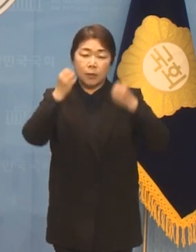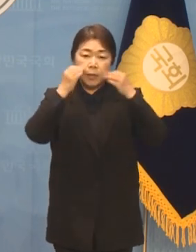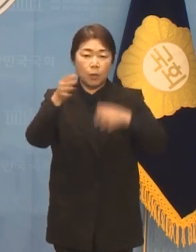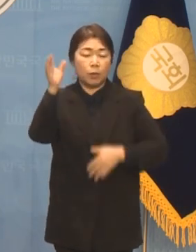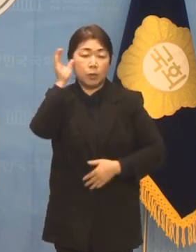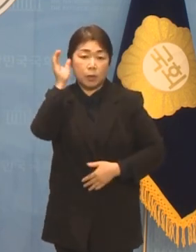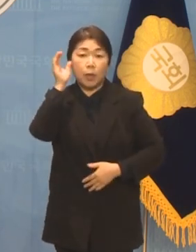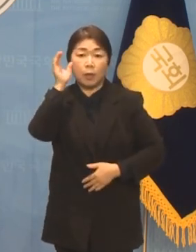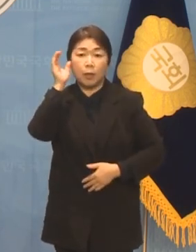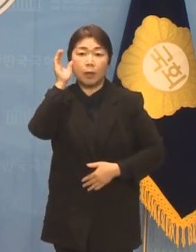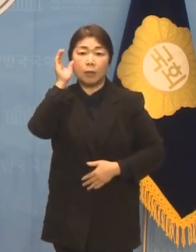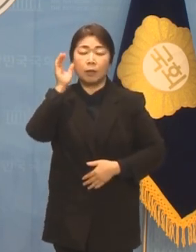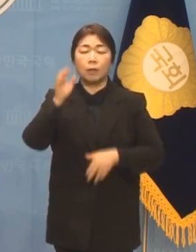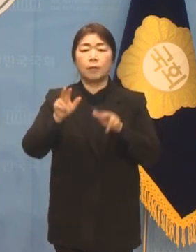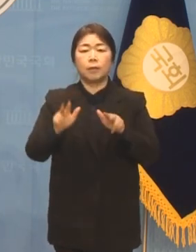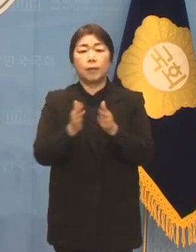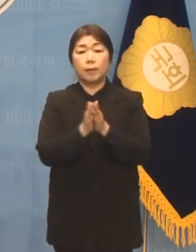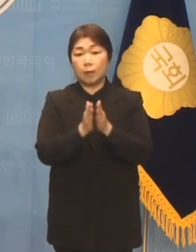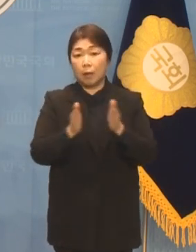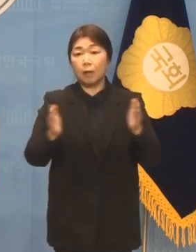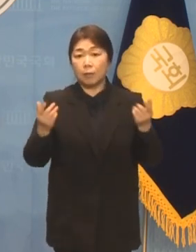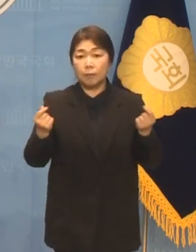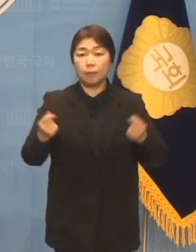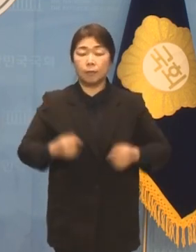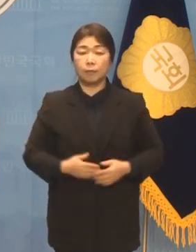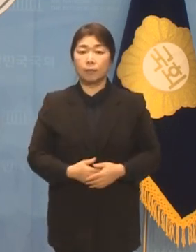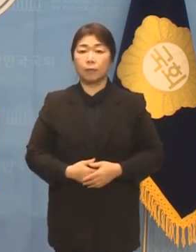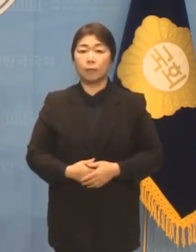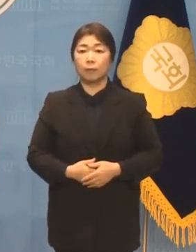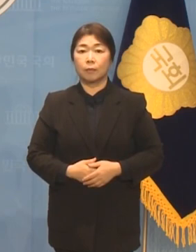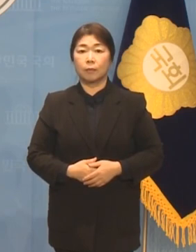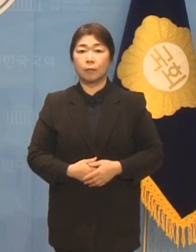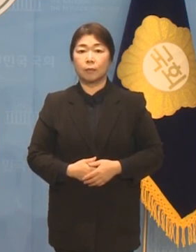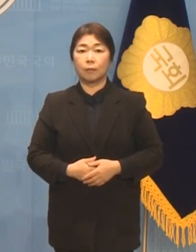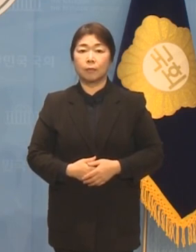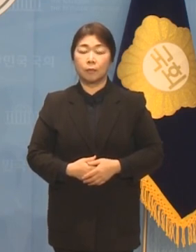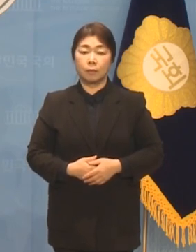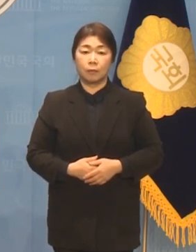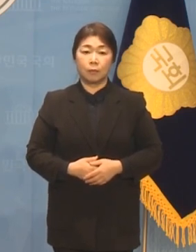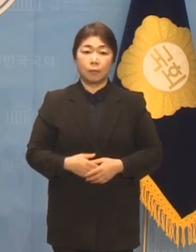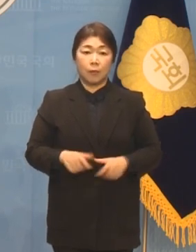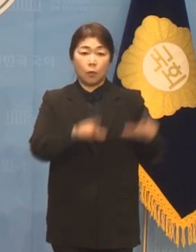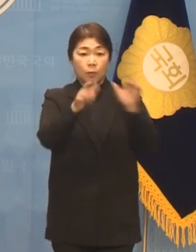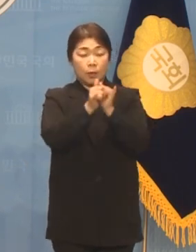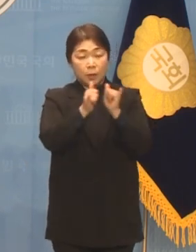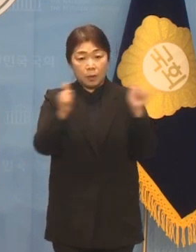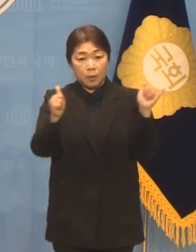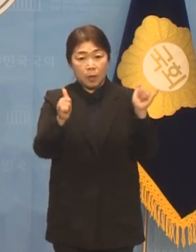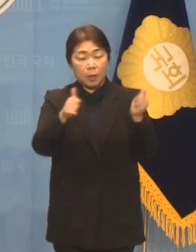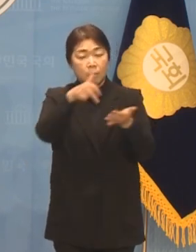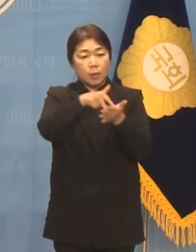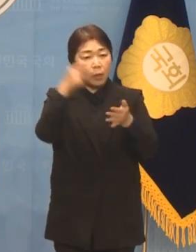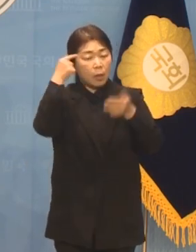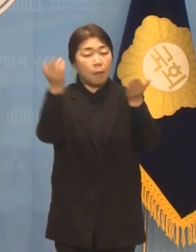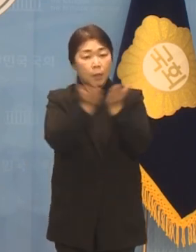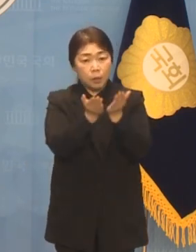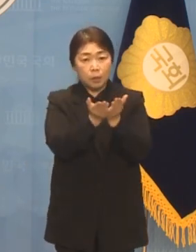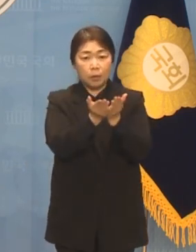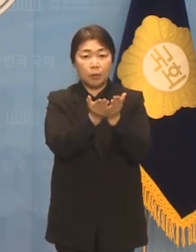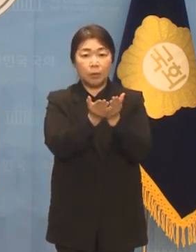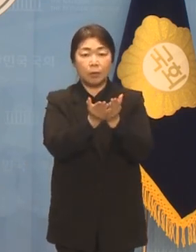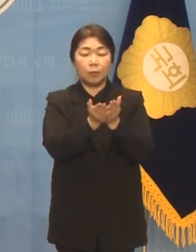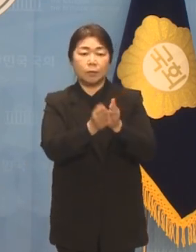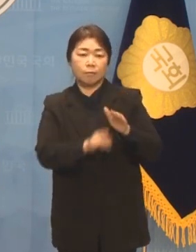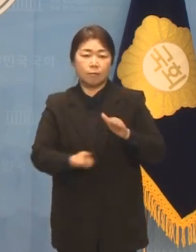기대가 이제 막 싹트기 시작하고 있습니다. 국민들의 눈높이에 맞춰 앞서가는 광진을